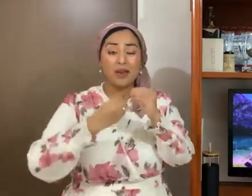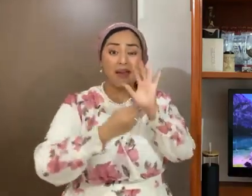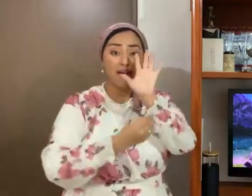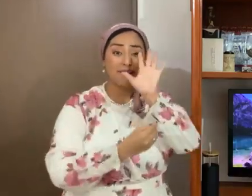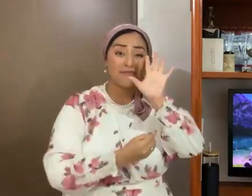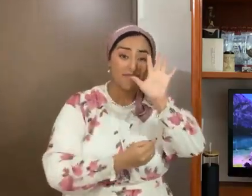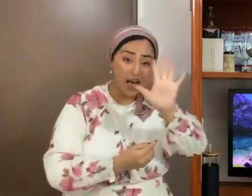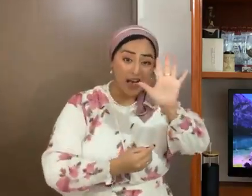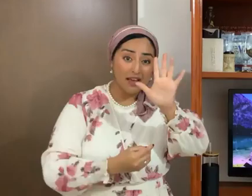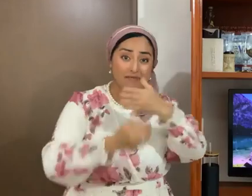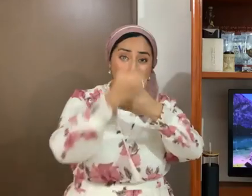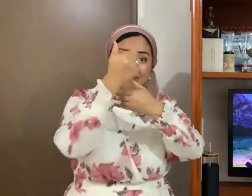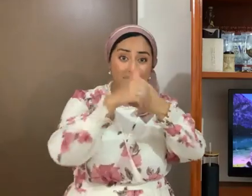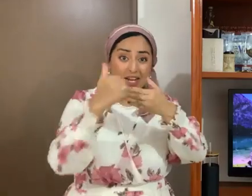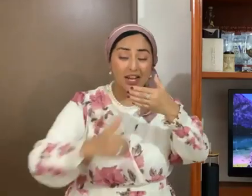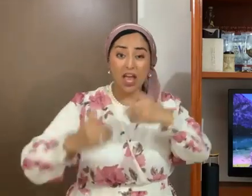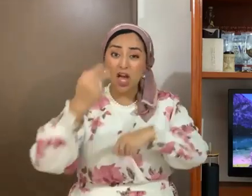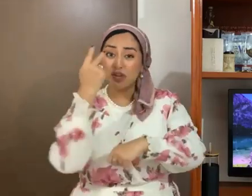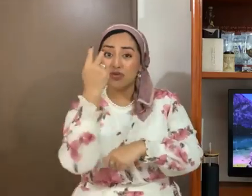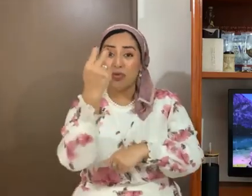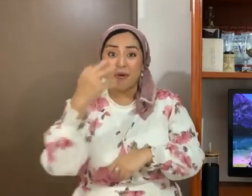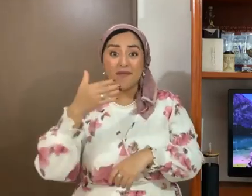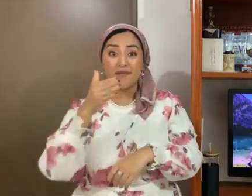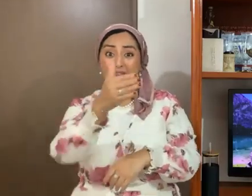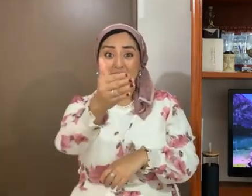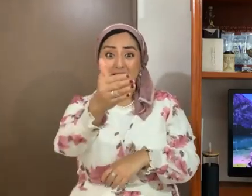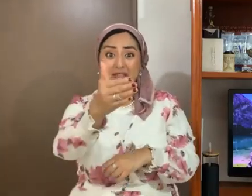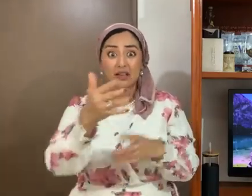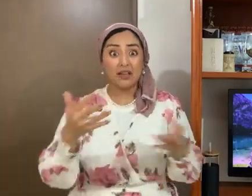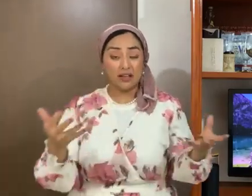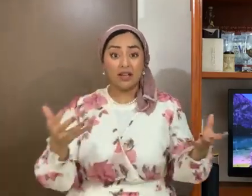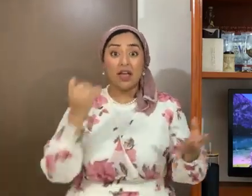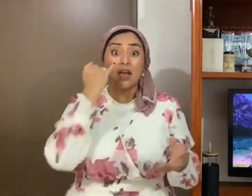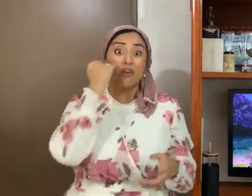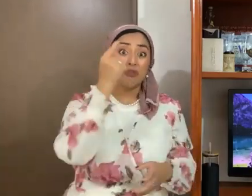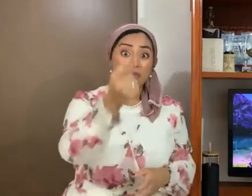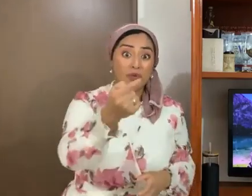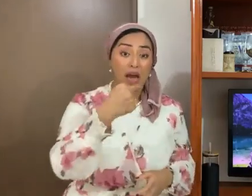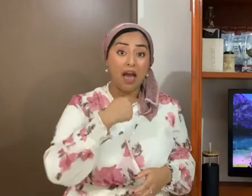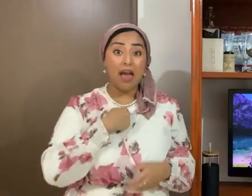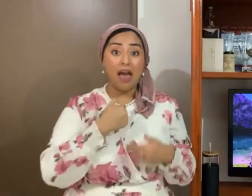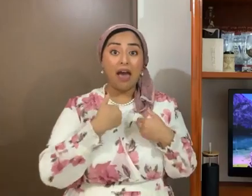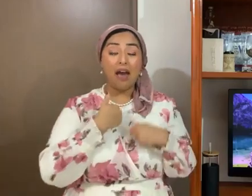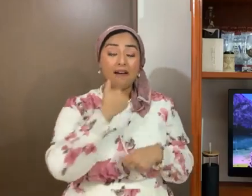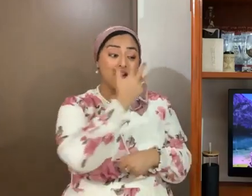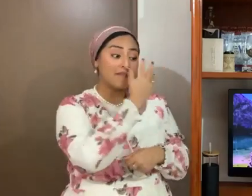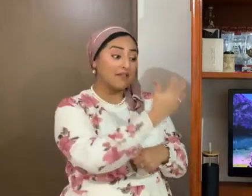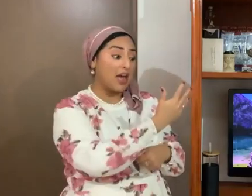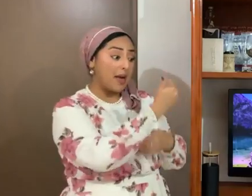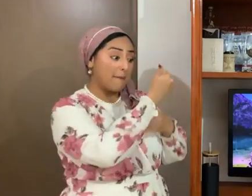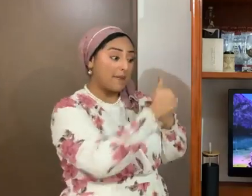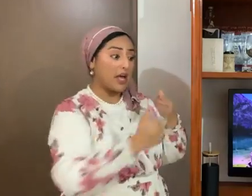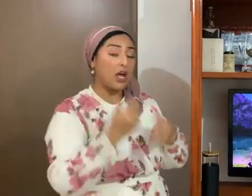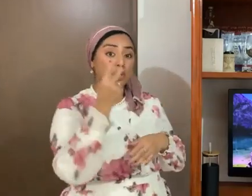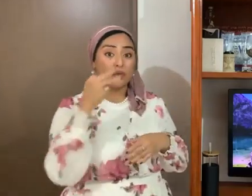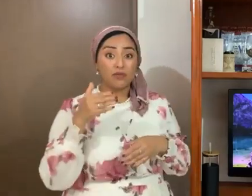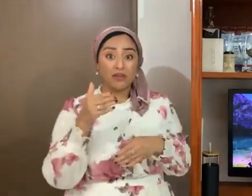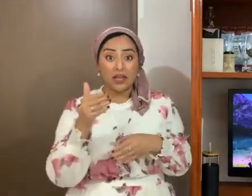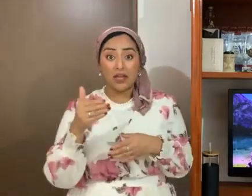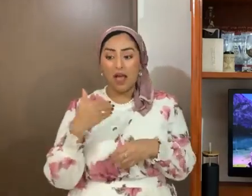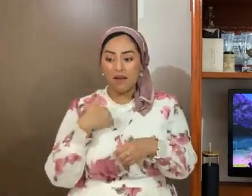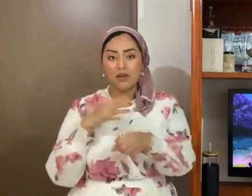con 5 panes y 2 peces. Si tú y yo tenemos 5 panes y 2 peces en la casa, ¿nos faltará